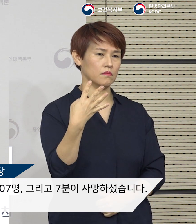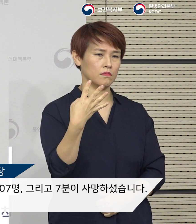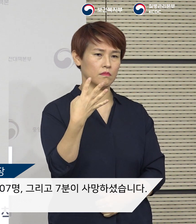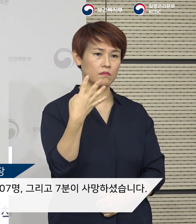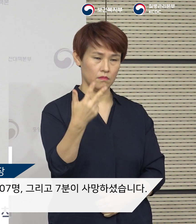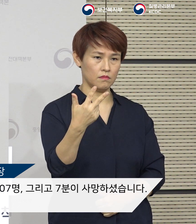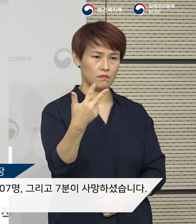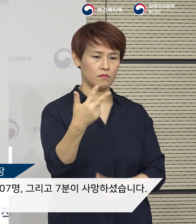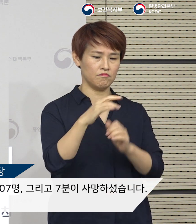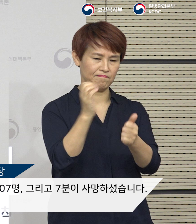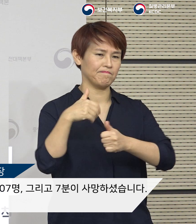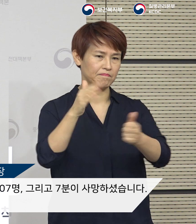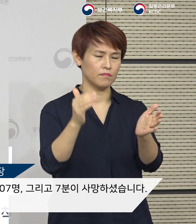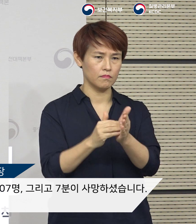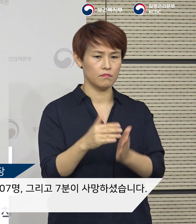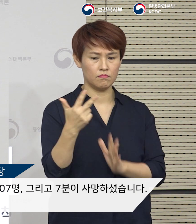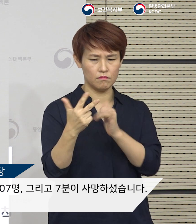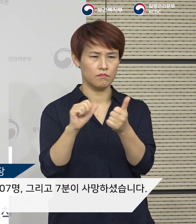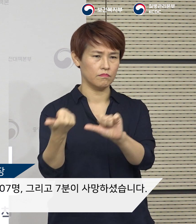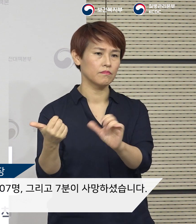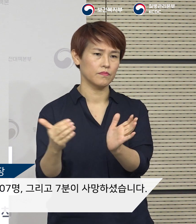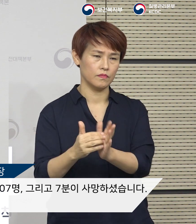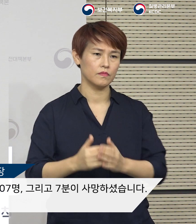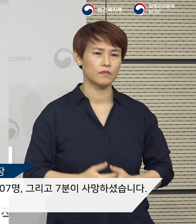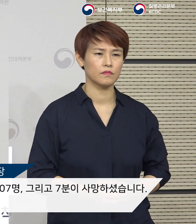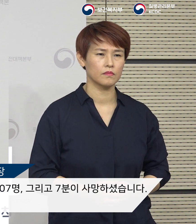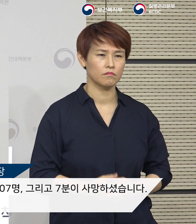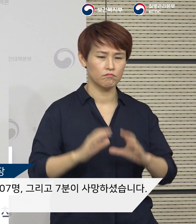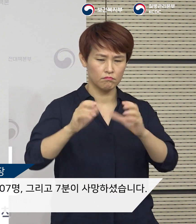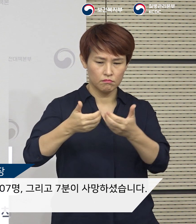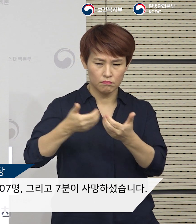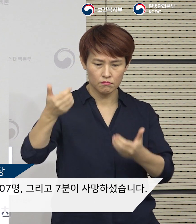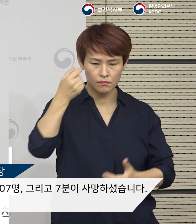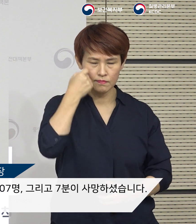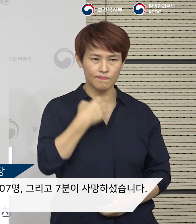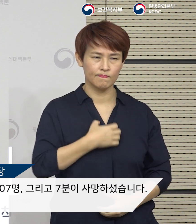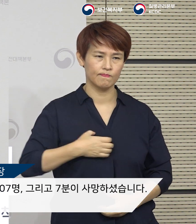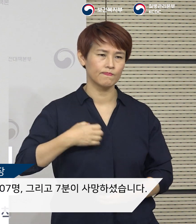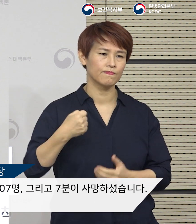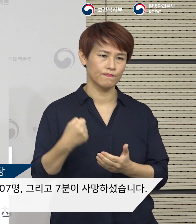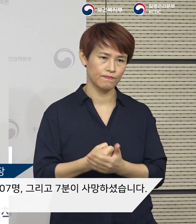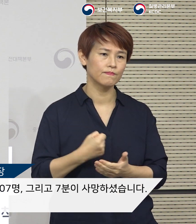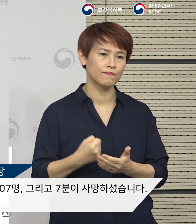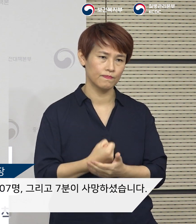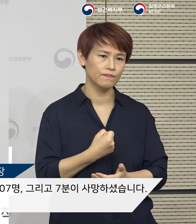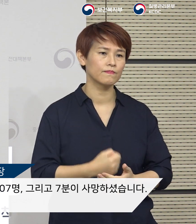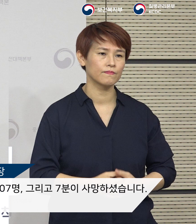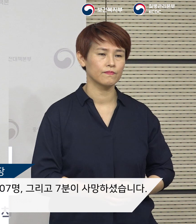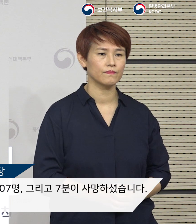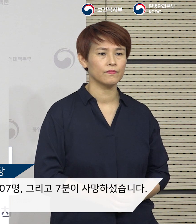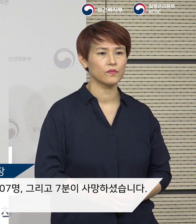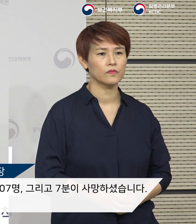그리고 7분이 사망하셨습니다. 고인들의 명복을 빌며 상가 조의를 표합니다.